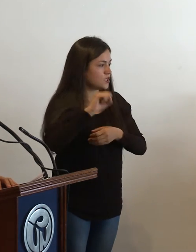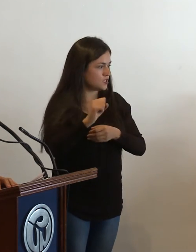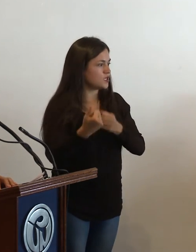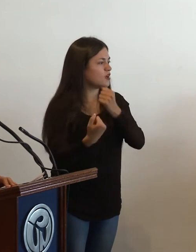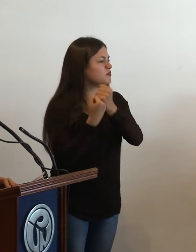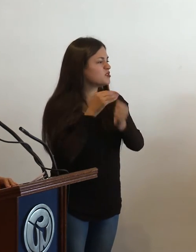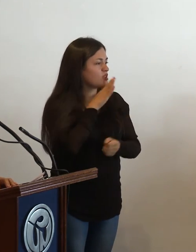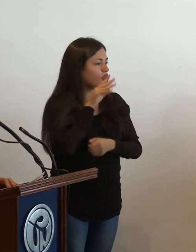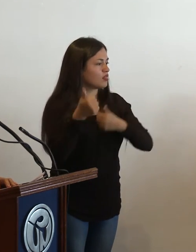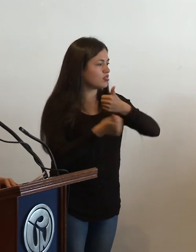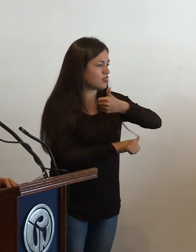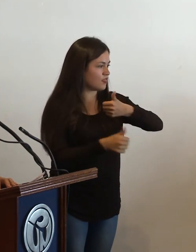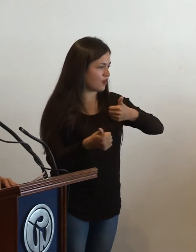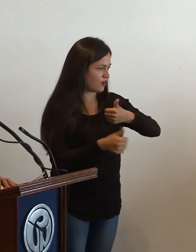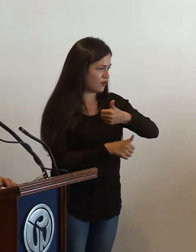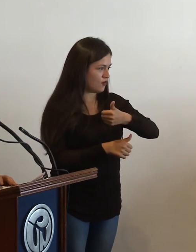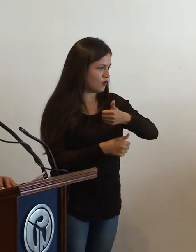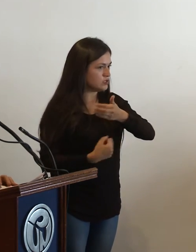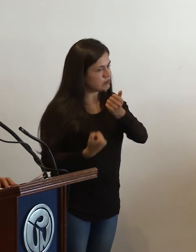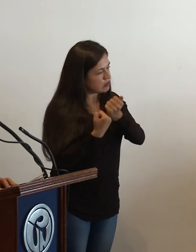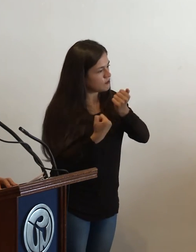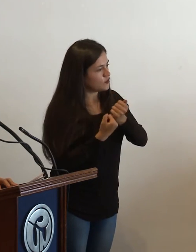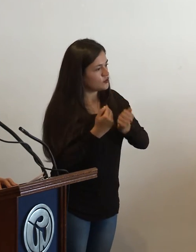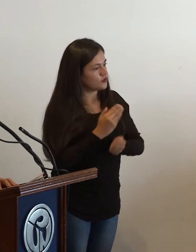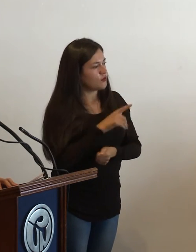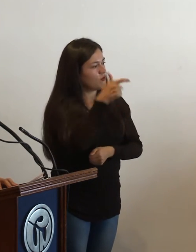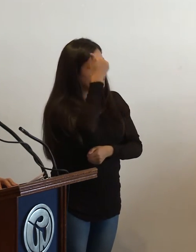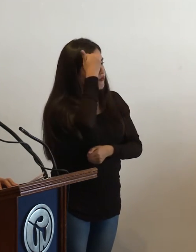momento que estaba al frente